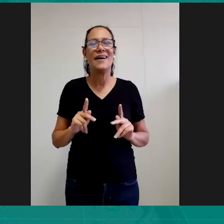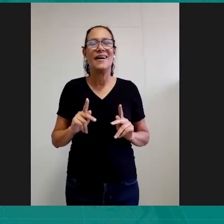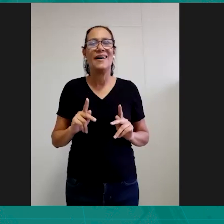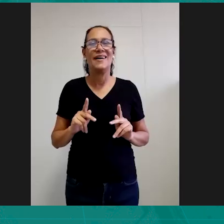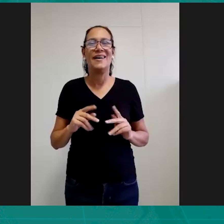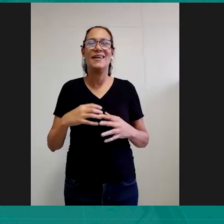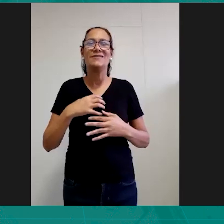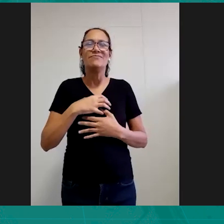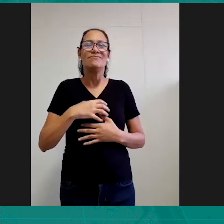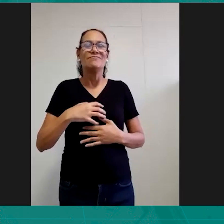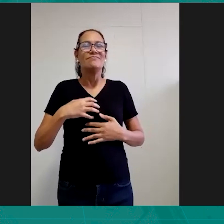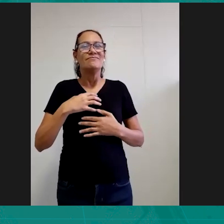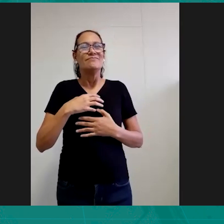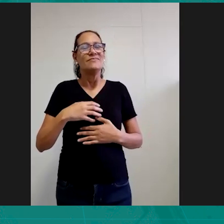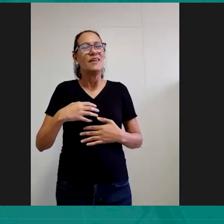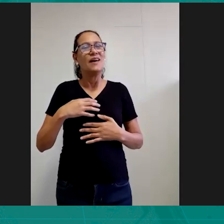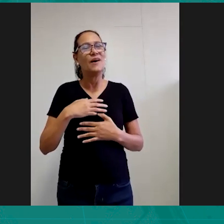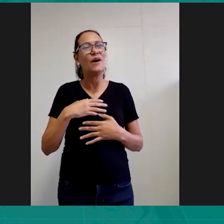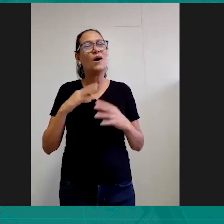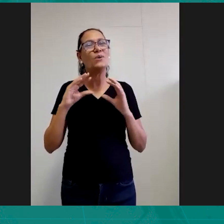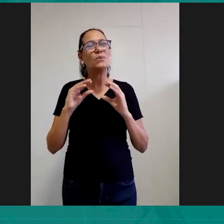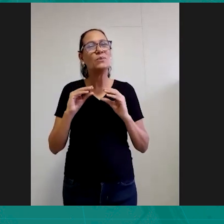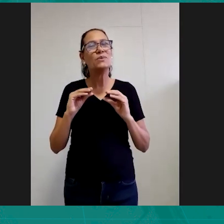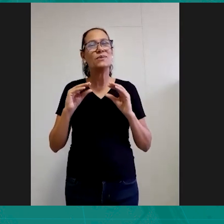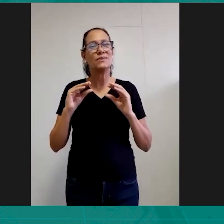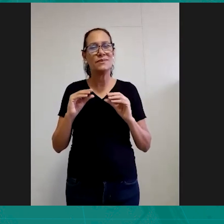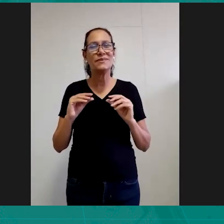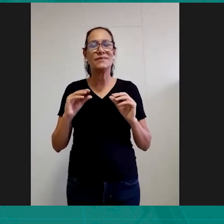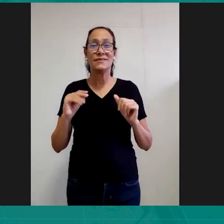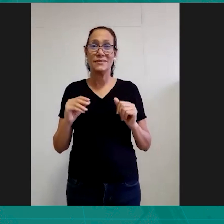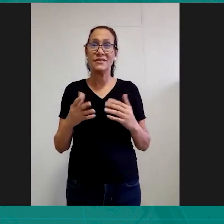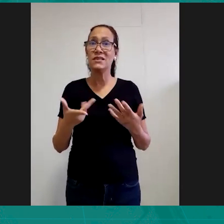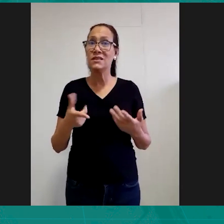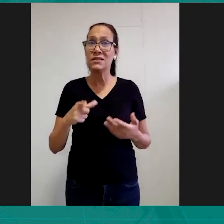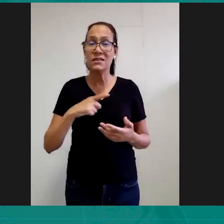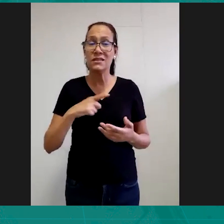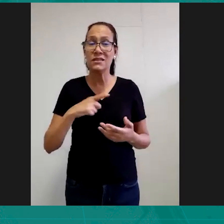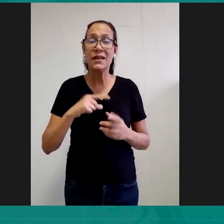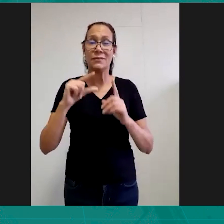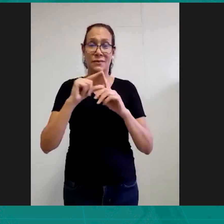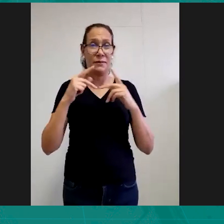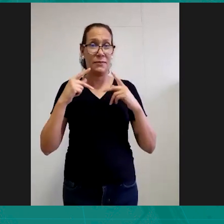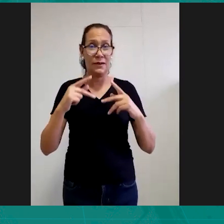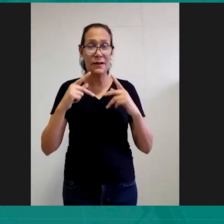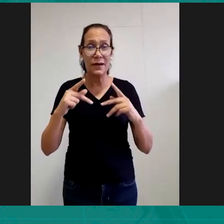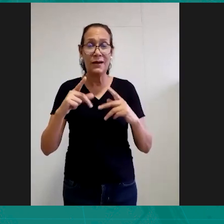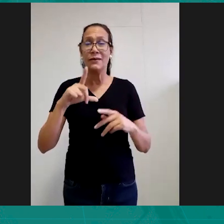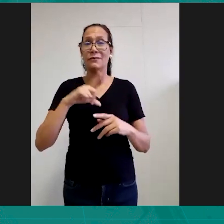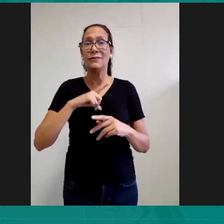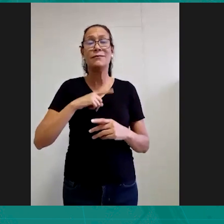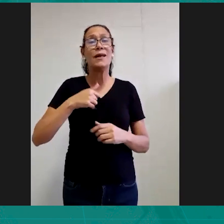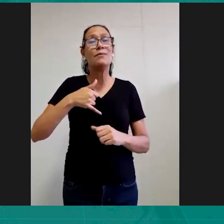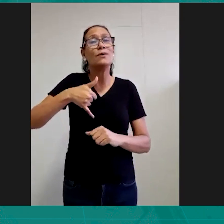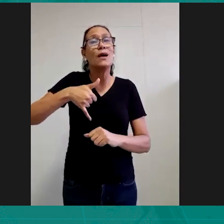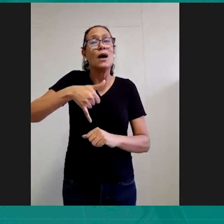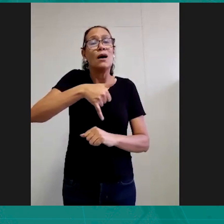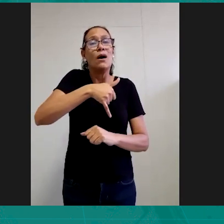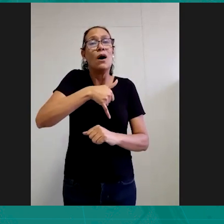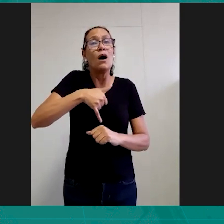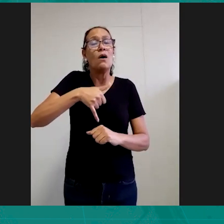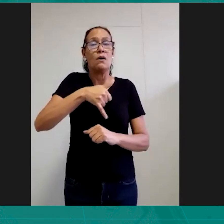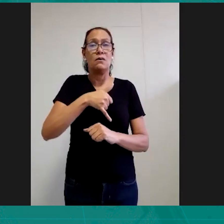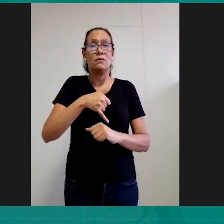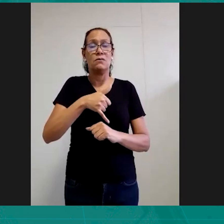mas nós temos a unção. Irmão, temos tudo. Para que se atemorizar? Para que